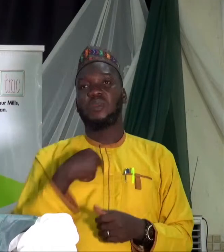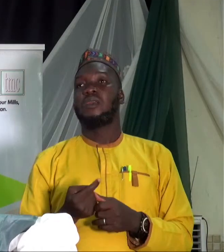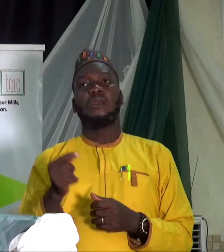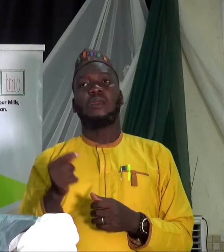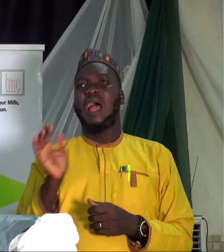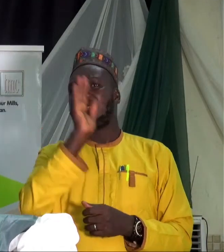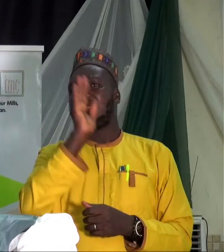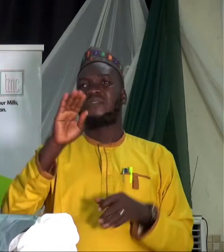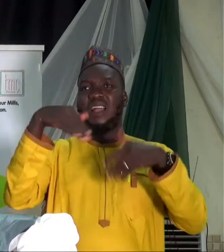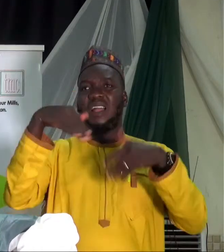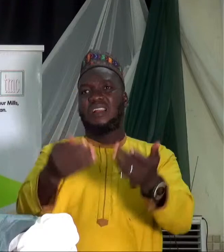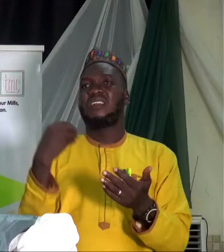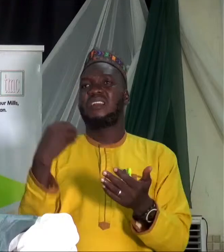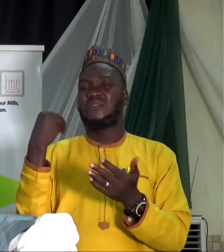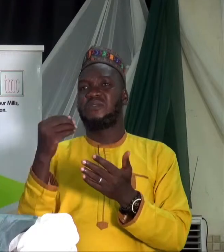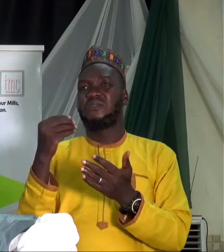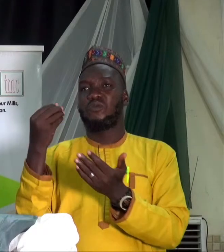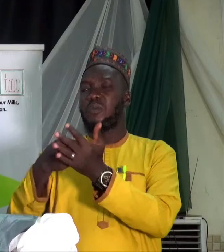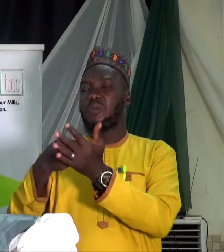àwọn ẹni wọn ń háwó wọn ni èmi o